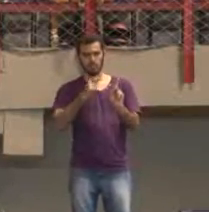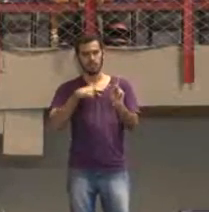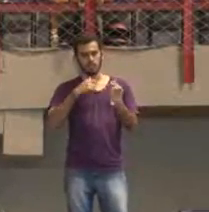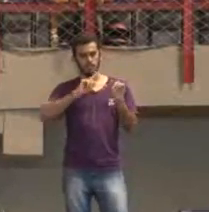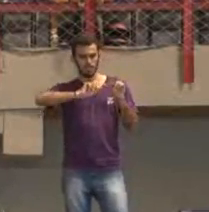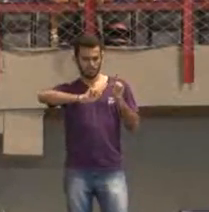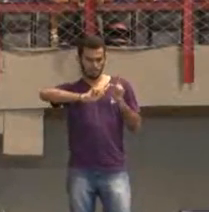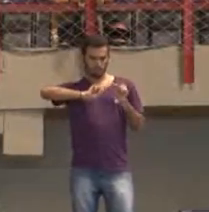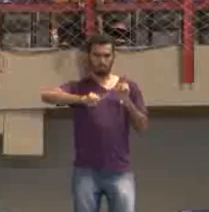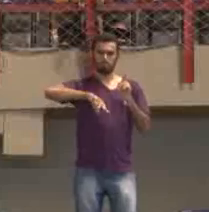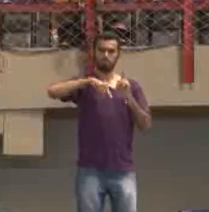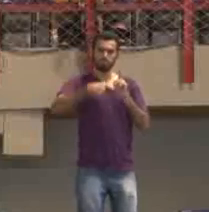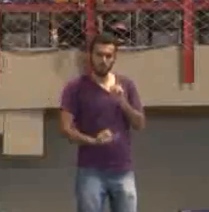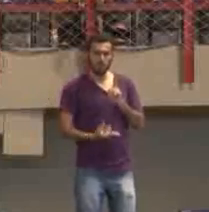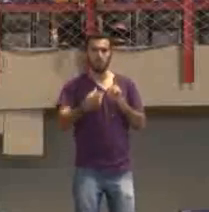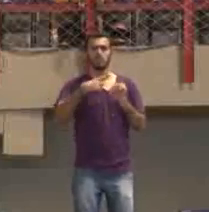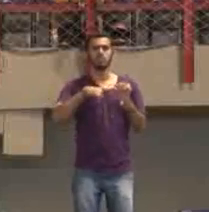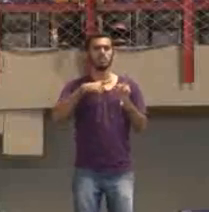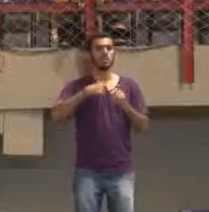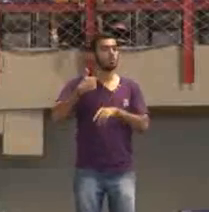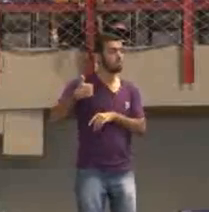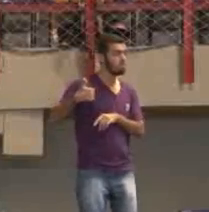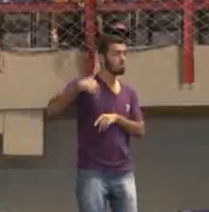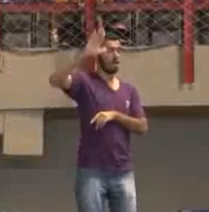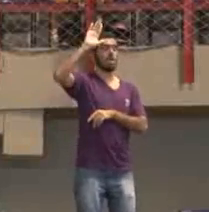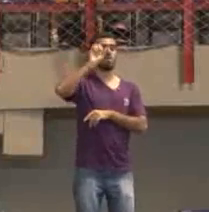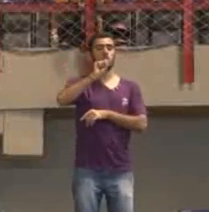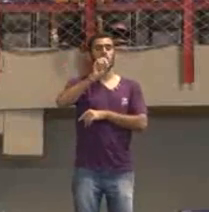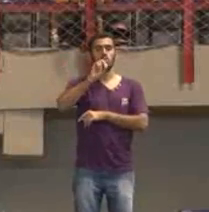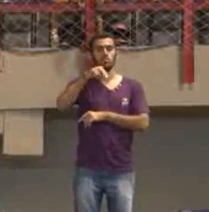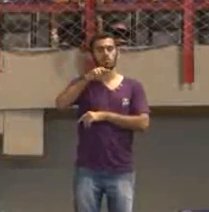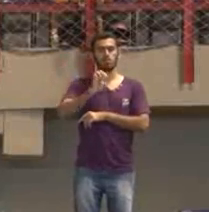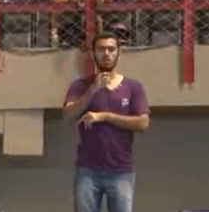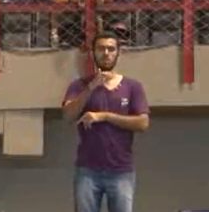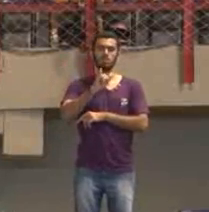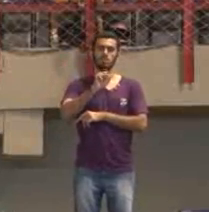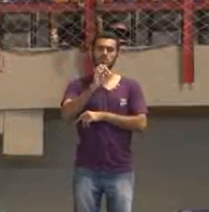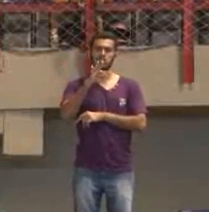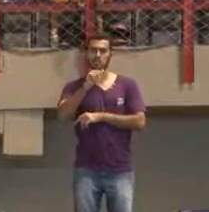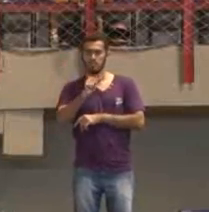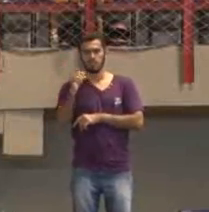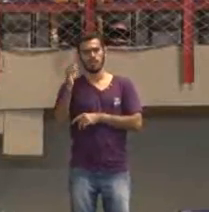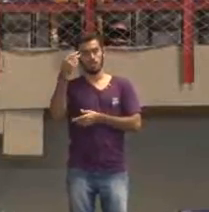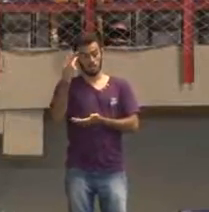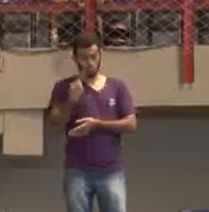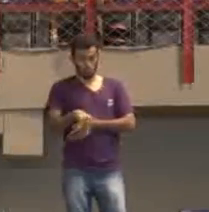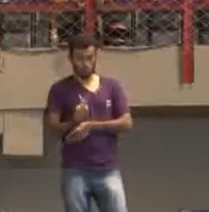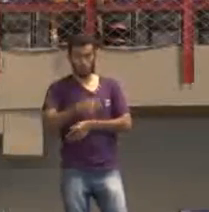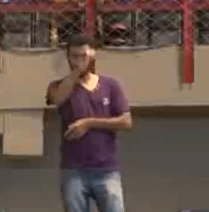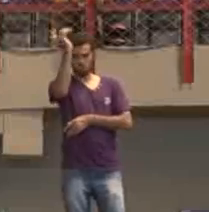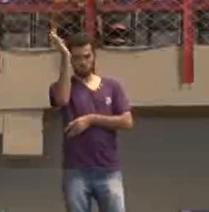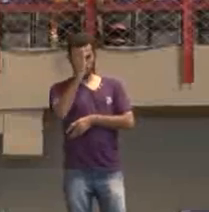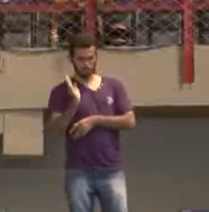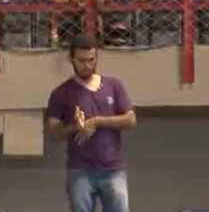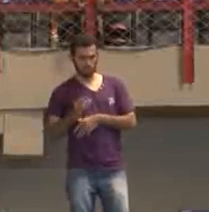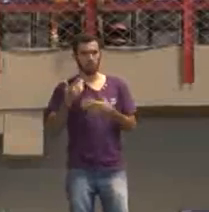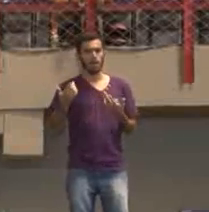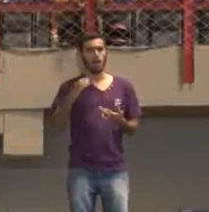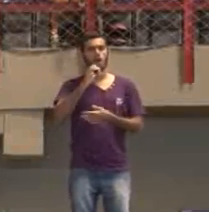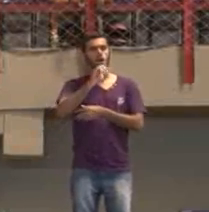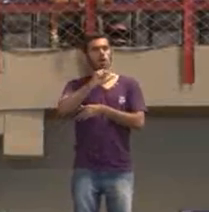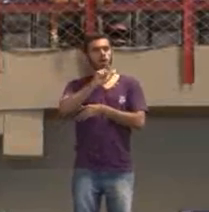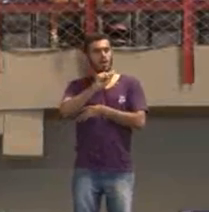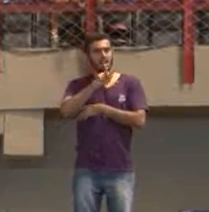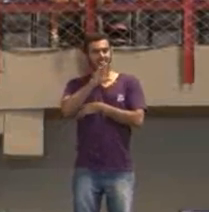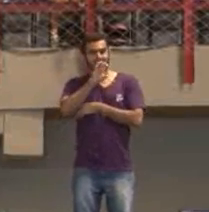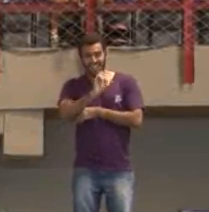sonetista brasileiro, Olavo Bilac. E o Olavo Bilac era tão chatinho,